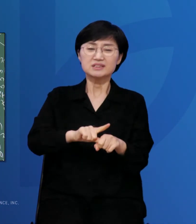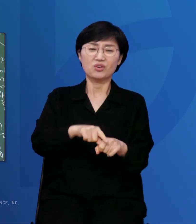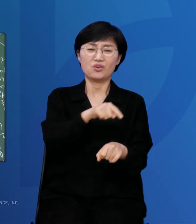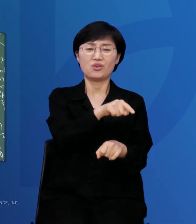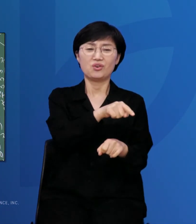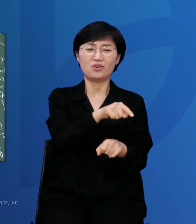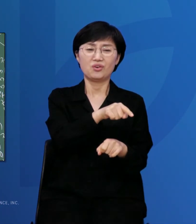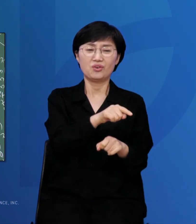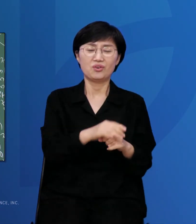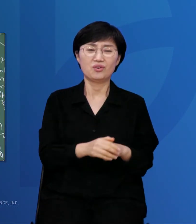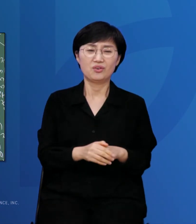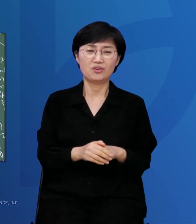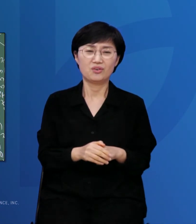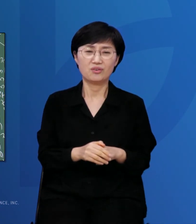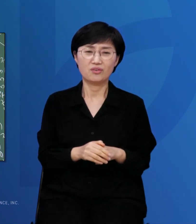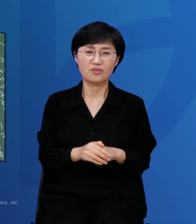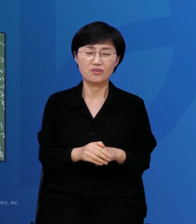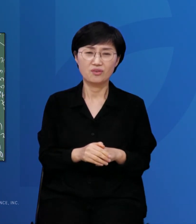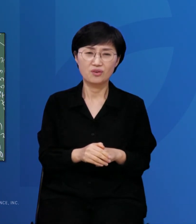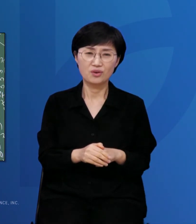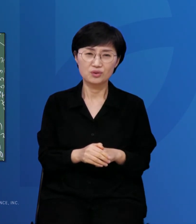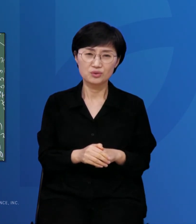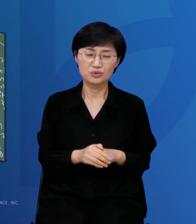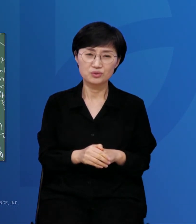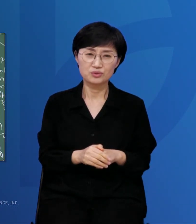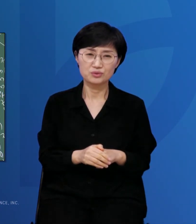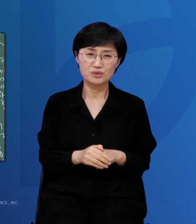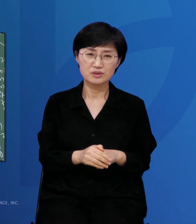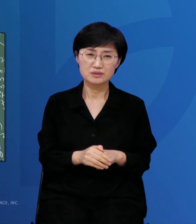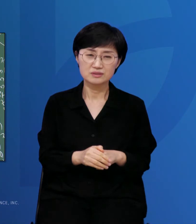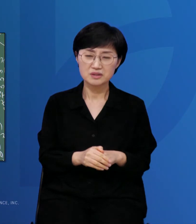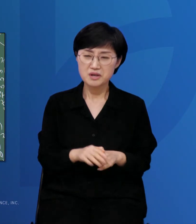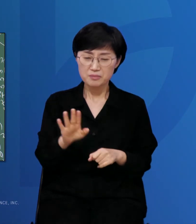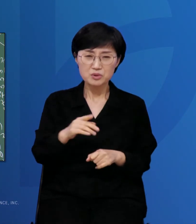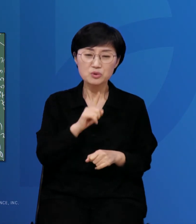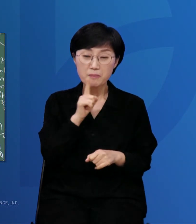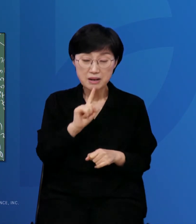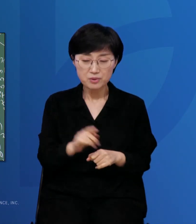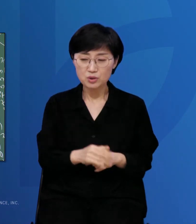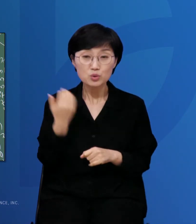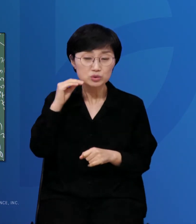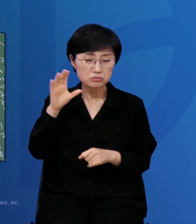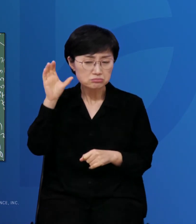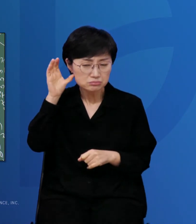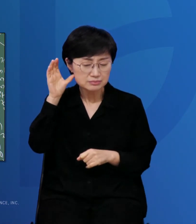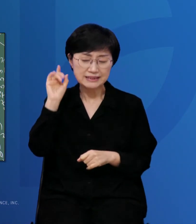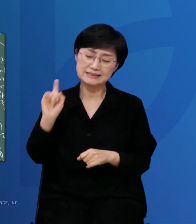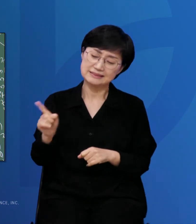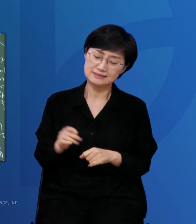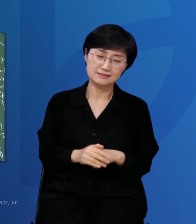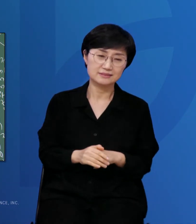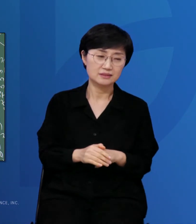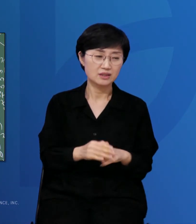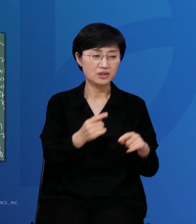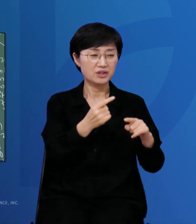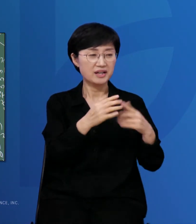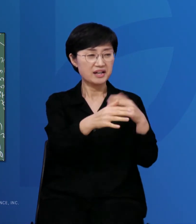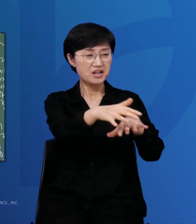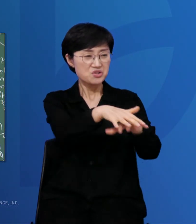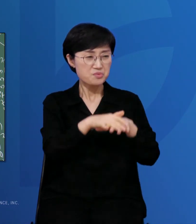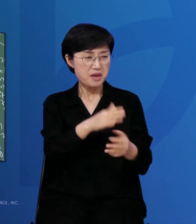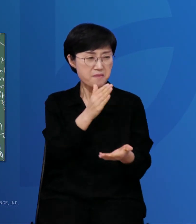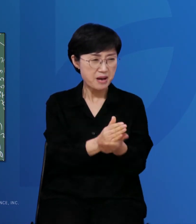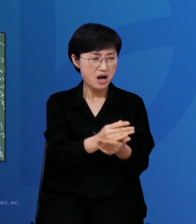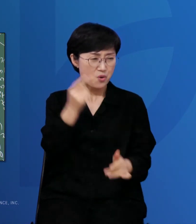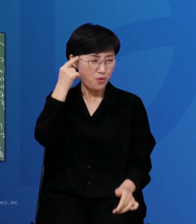但是我们现在跑过来说非会面，非会面。 그러다가 말이죠, 막 수준 뒤드는 소리까지 합니다. 뭐 왜 교회를 말이지 예배 못 들게 하냐. 그런